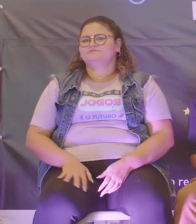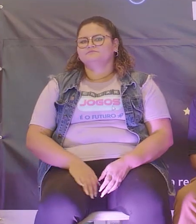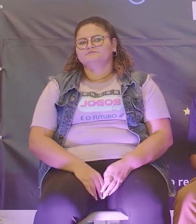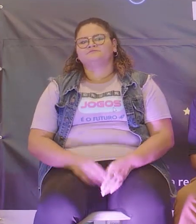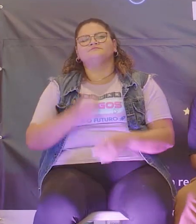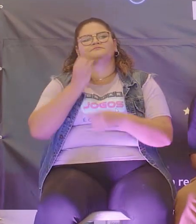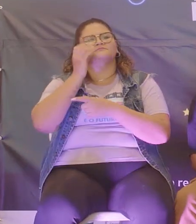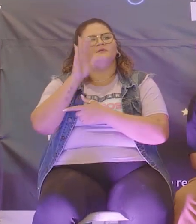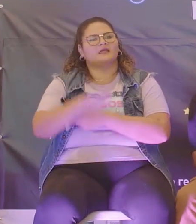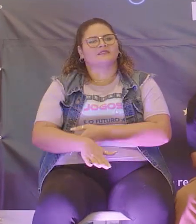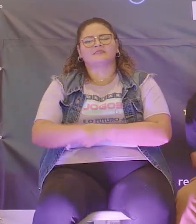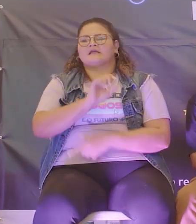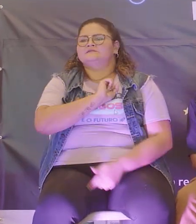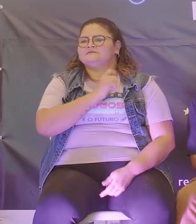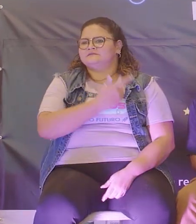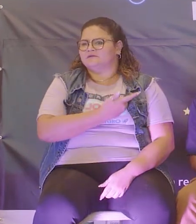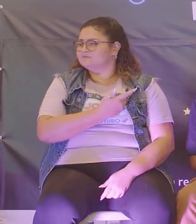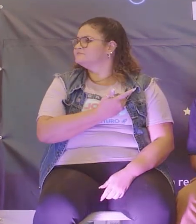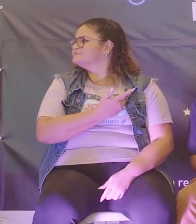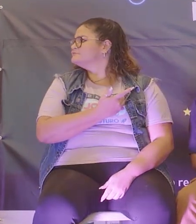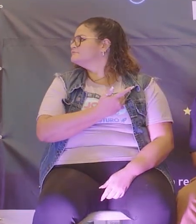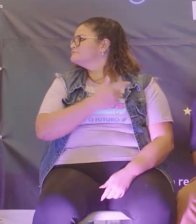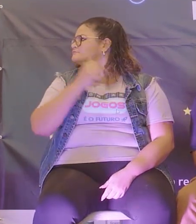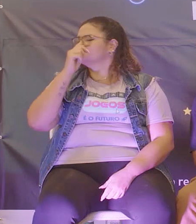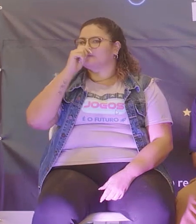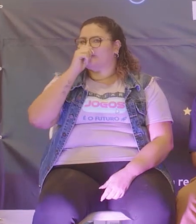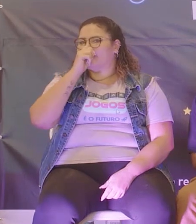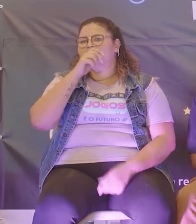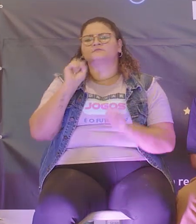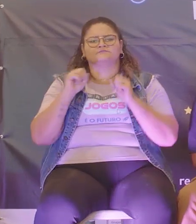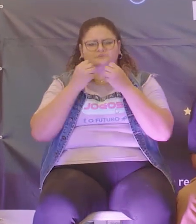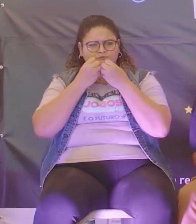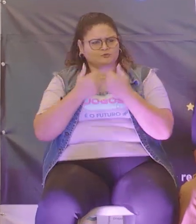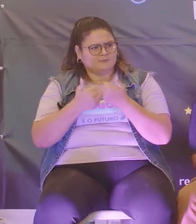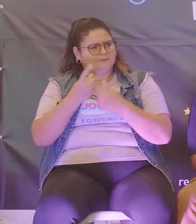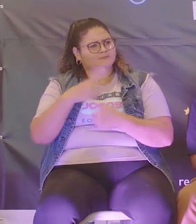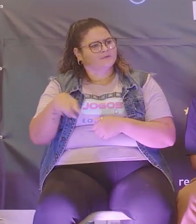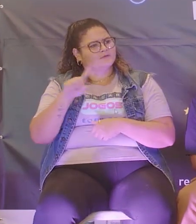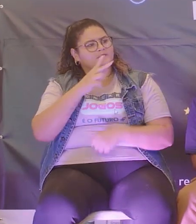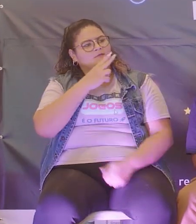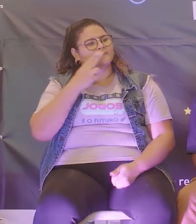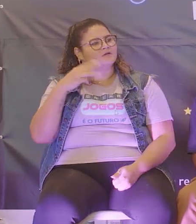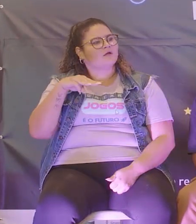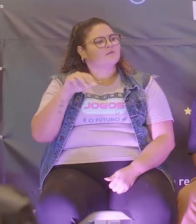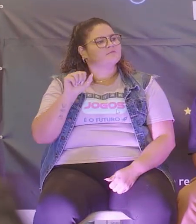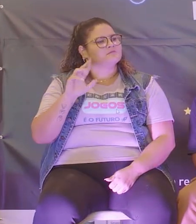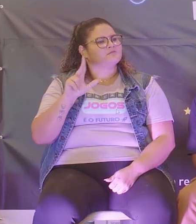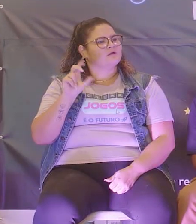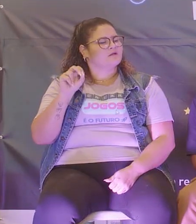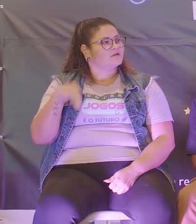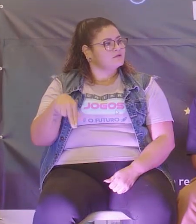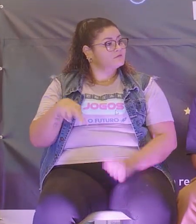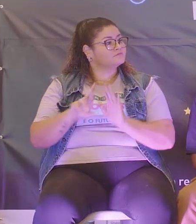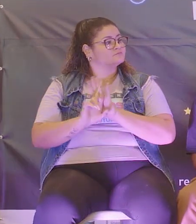Boa tarde, São Gonçalo. Boa tarde, São Gonçalo. Tudo bem com vocês? Então, meu nome é Marlon. Eu estou aqui